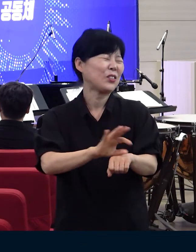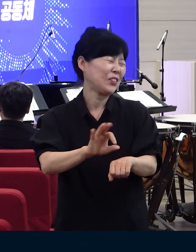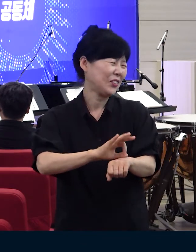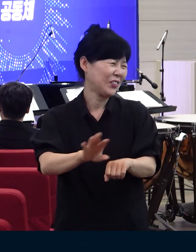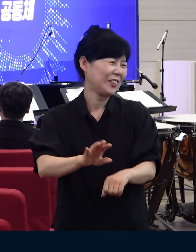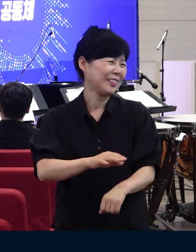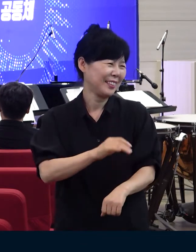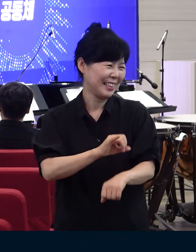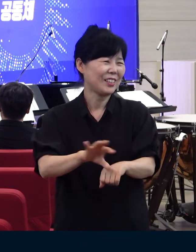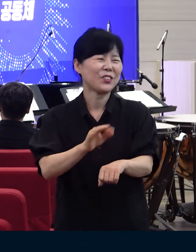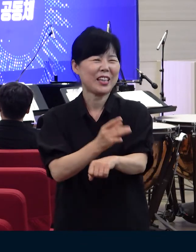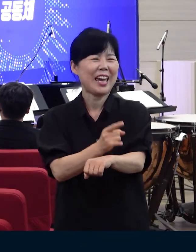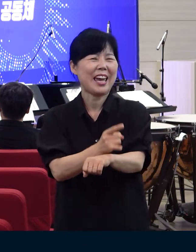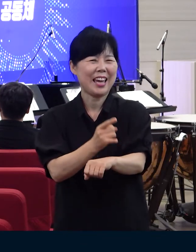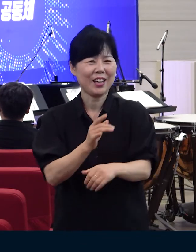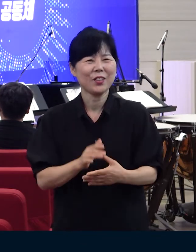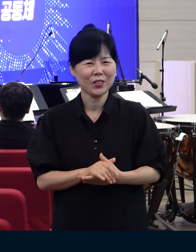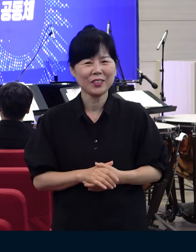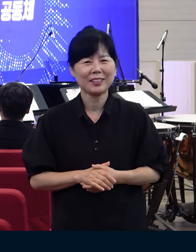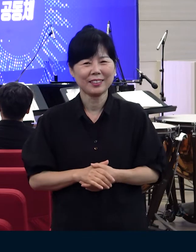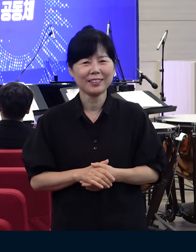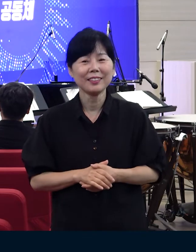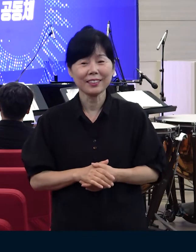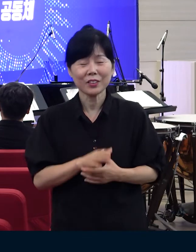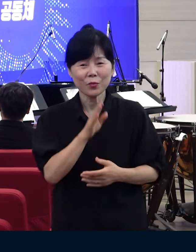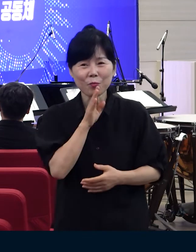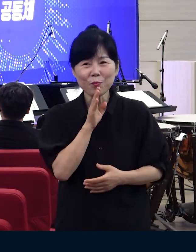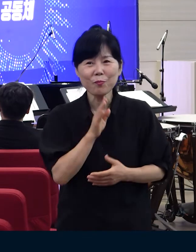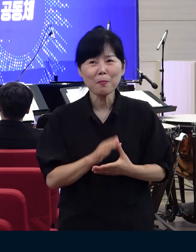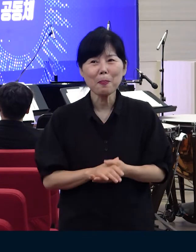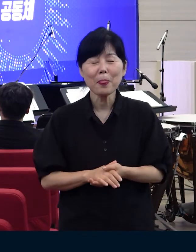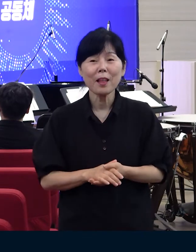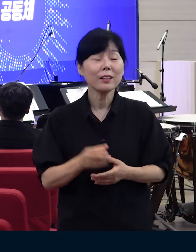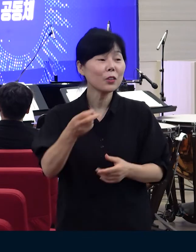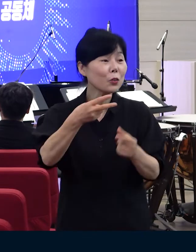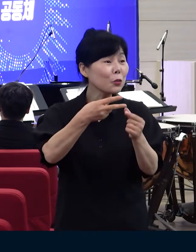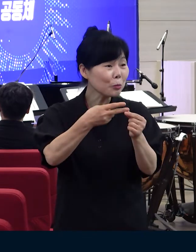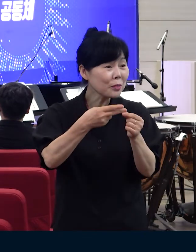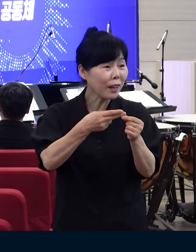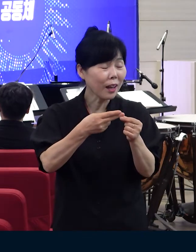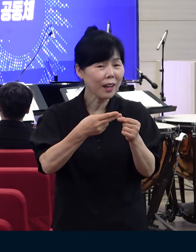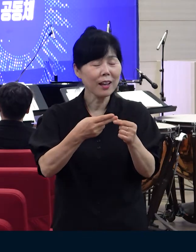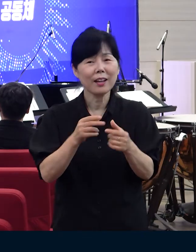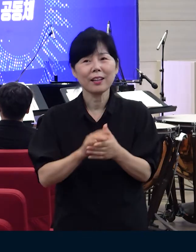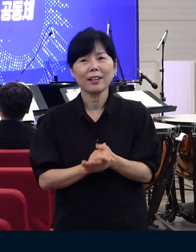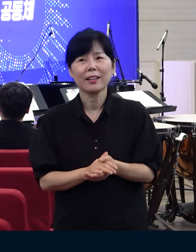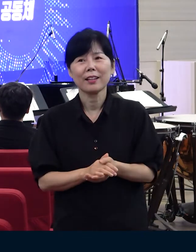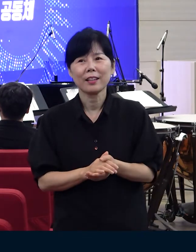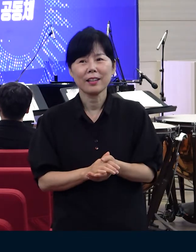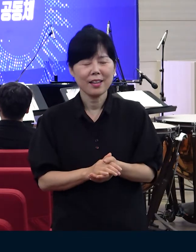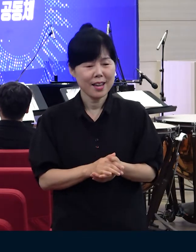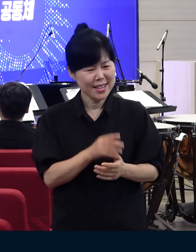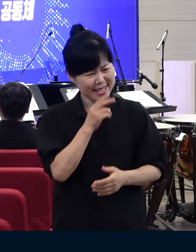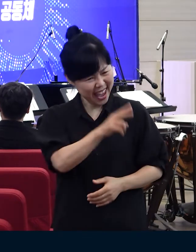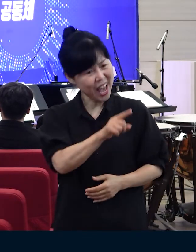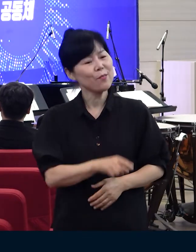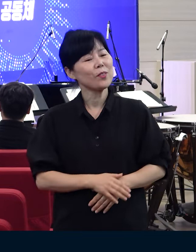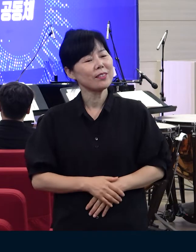하라, 그런 의미가 있다고 그래요. 그리고 두 번째는 임마의 준말이라는